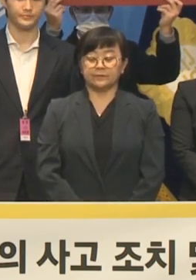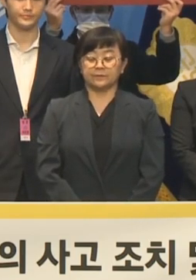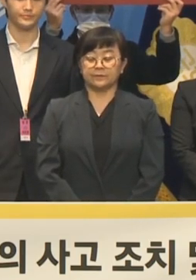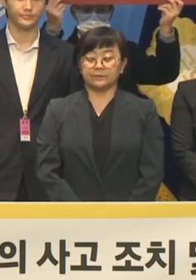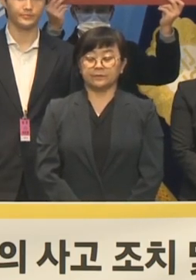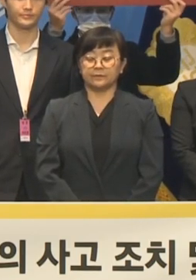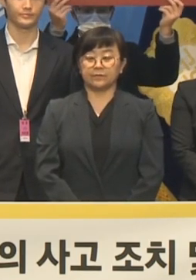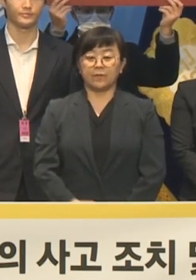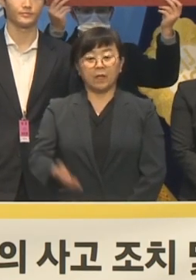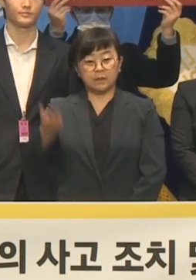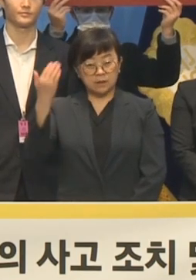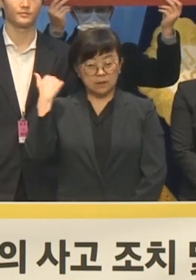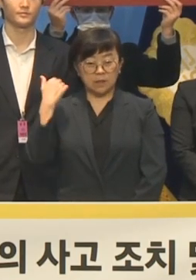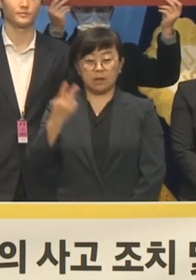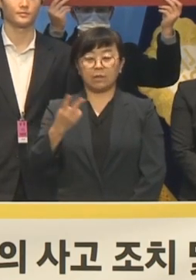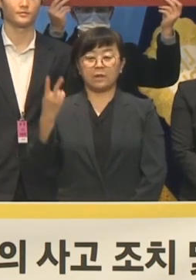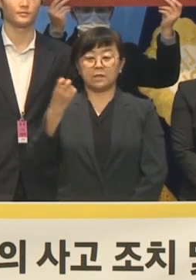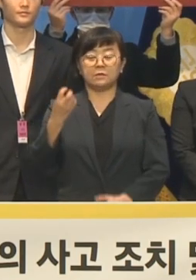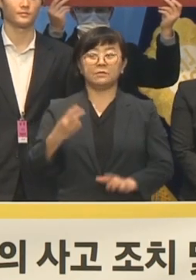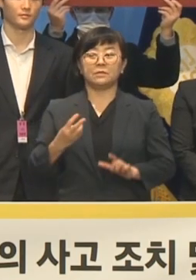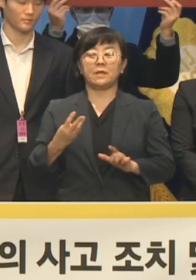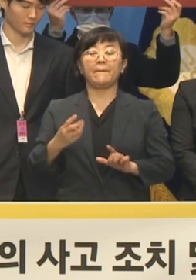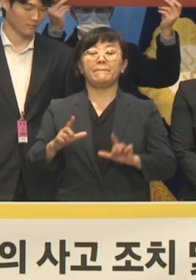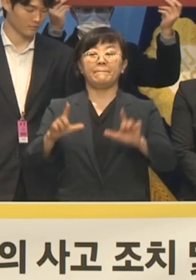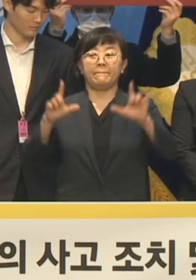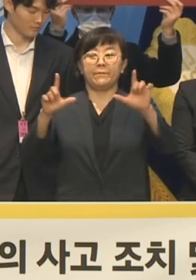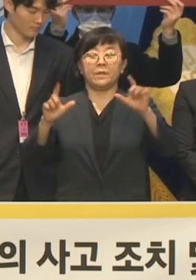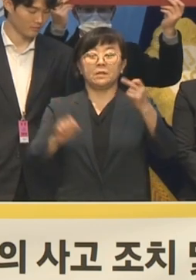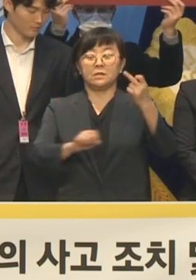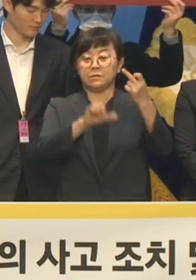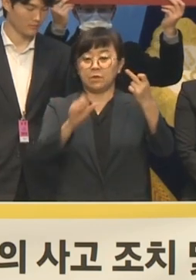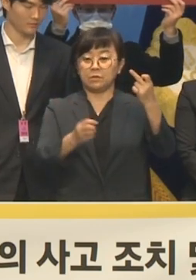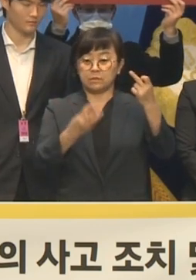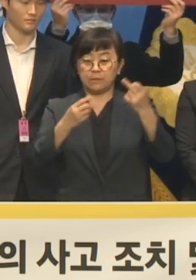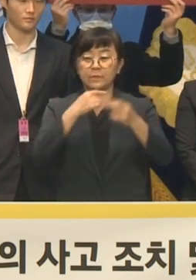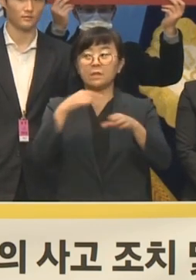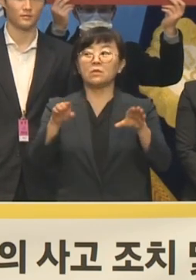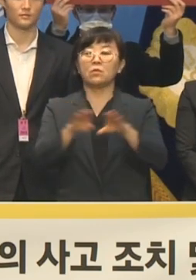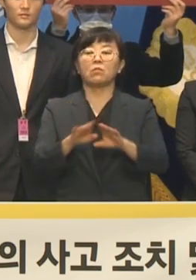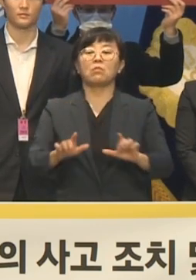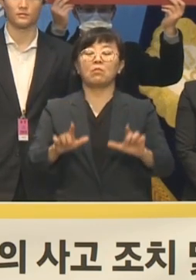그러던 지난 2023년 12월 3일 일요일